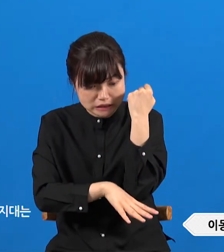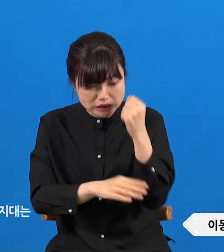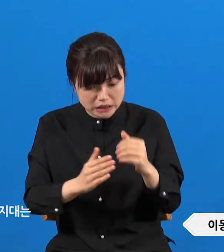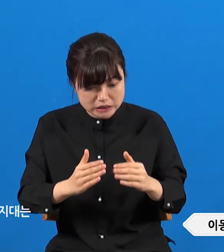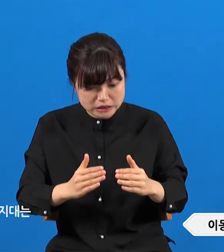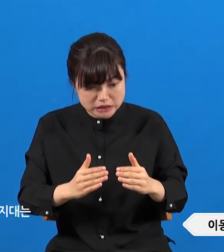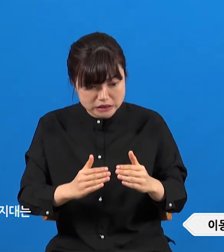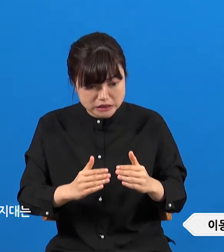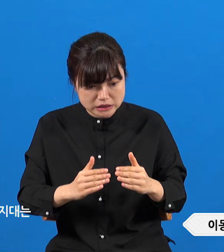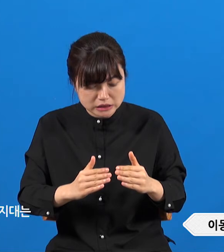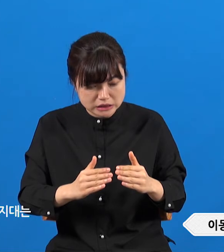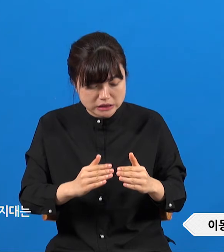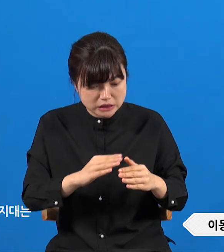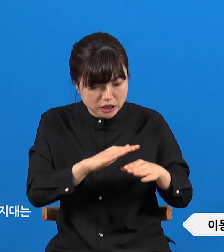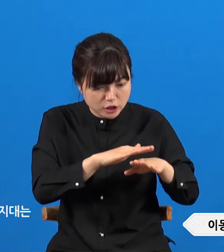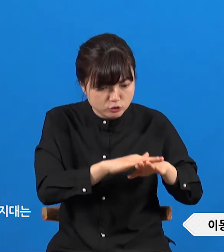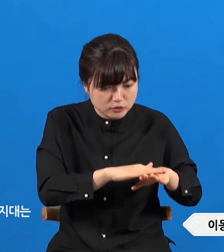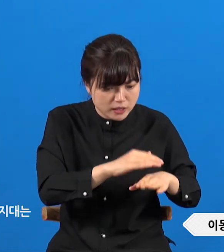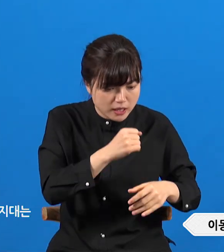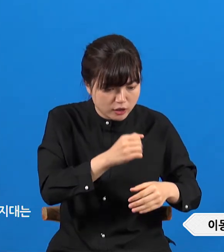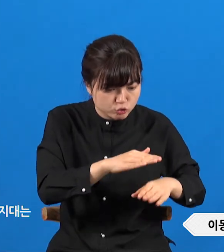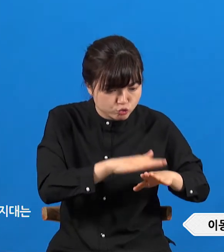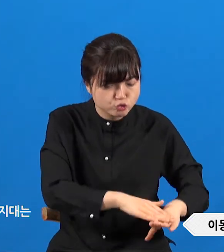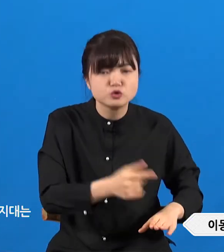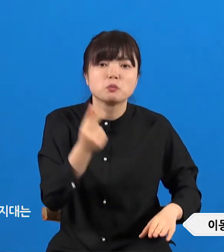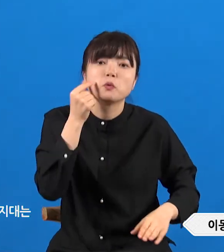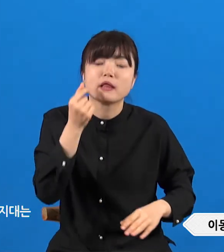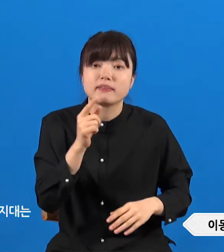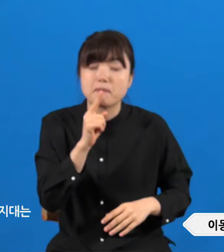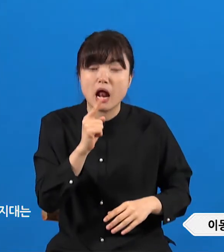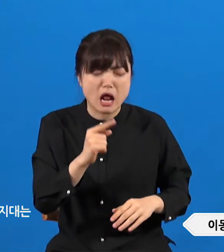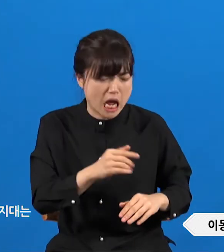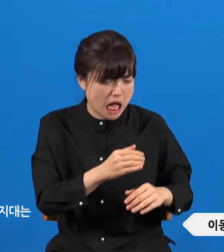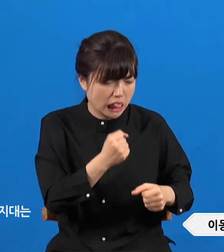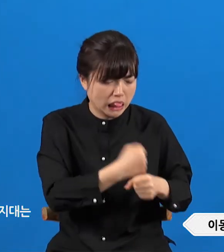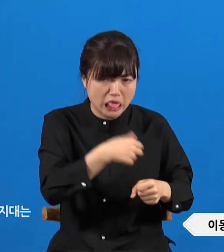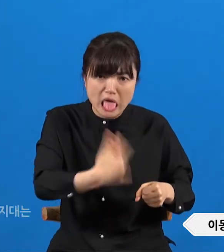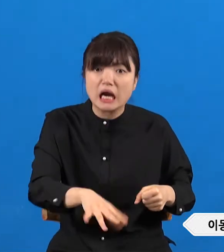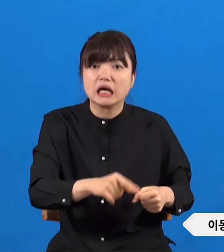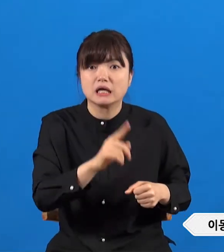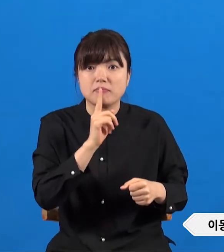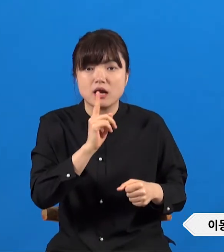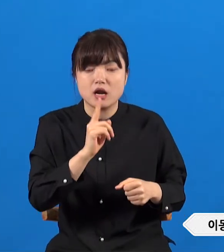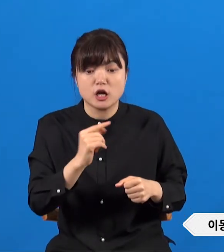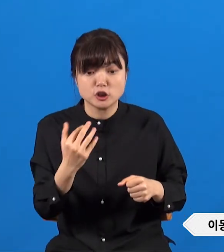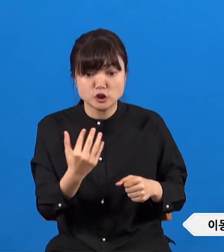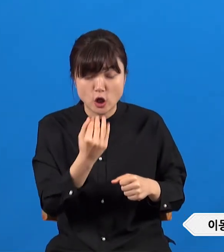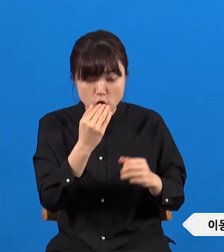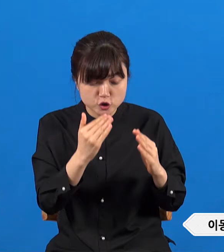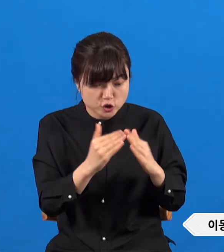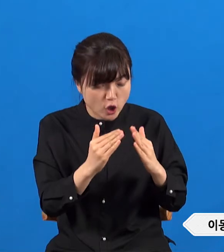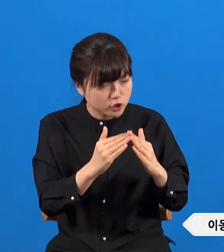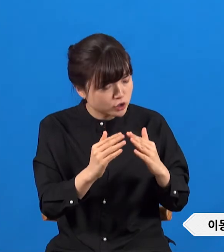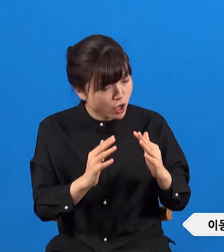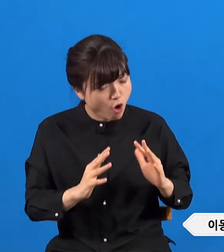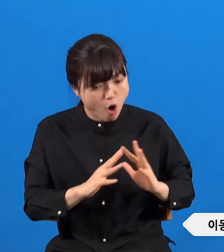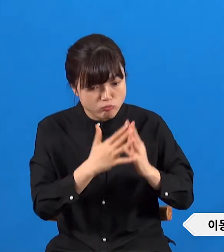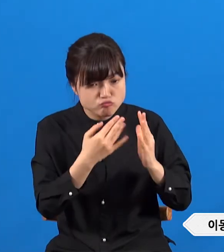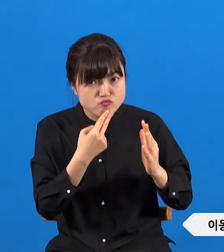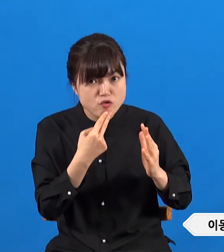미처 놓지 못한지라. 그러나 여러분, 성전이 없어도, 이 건물로서의 성전이